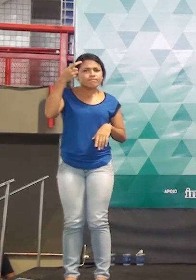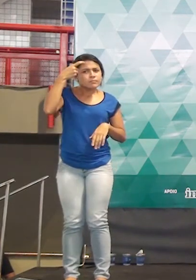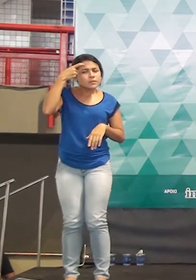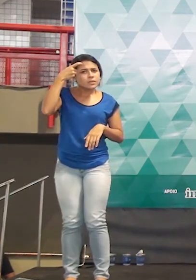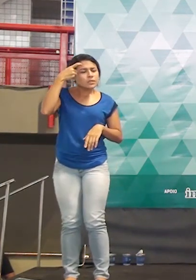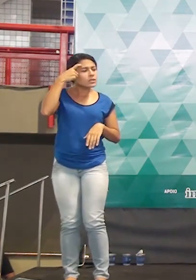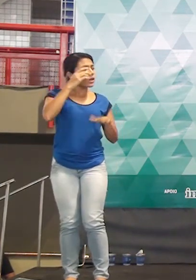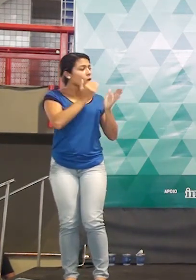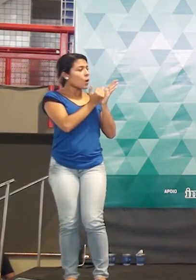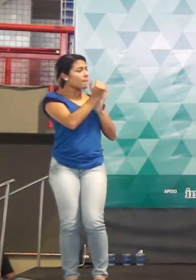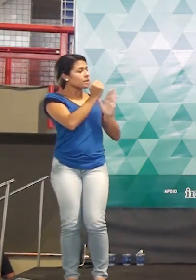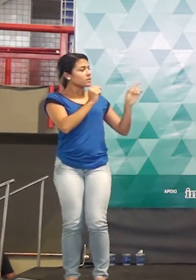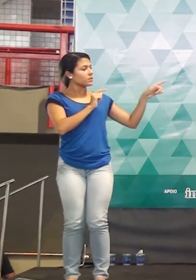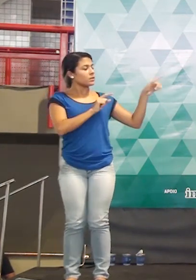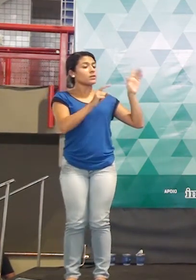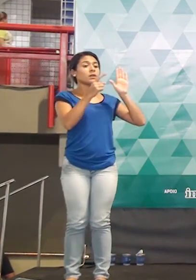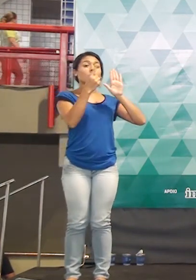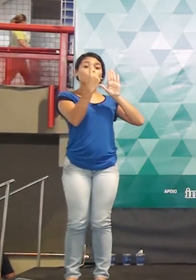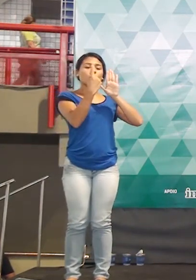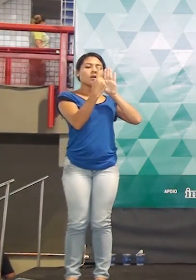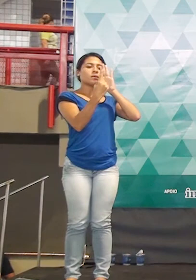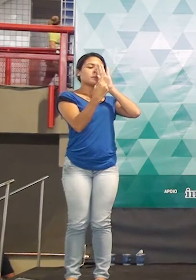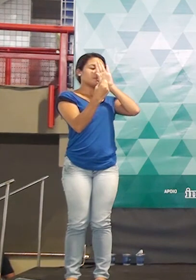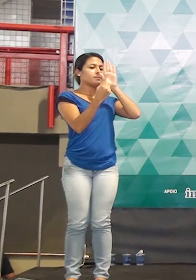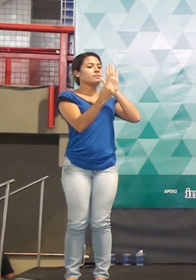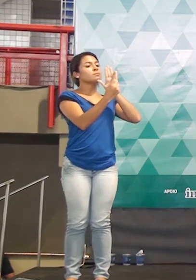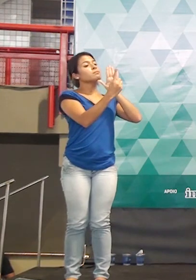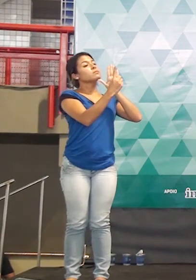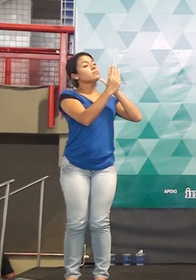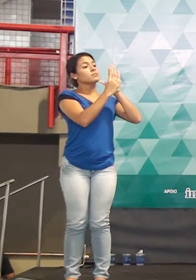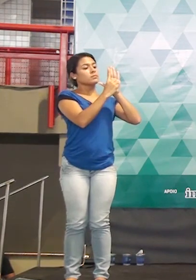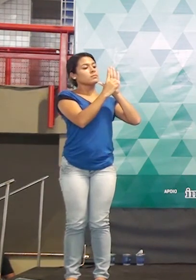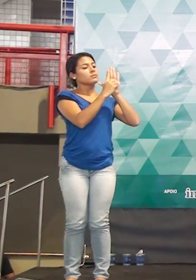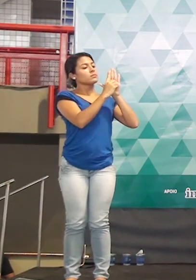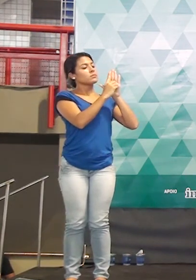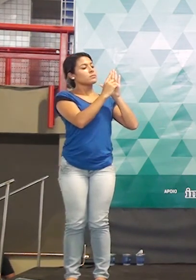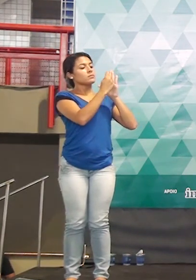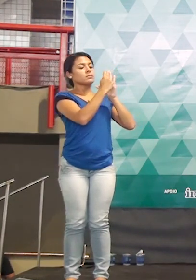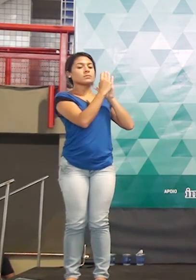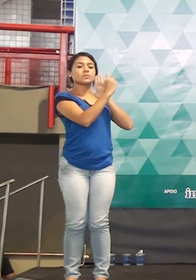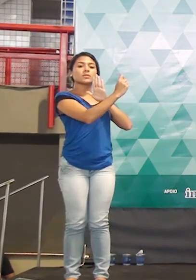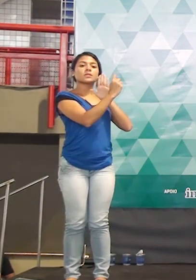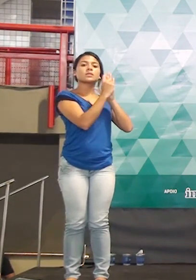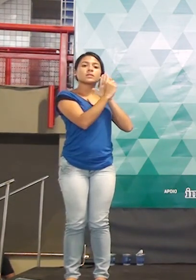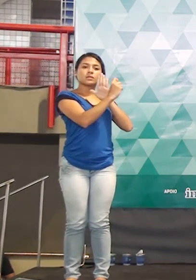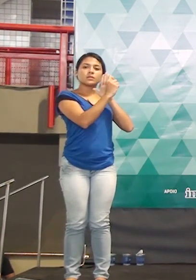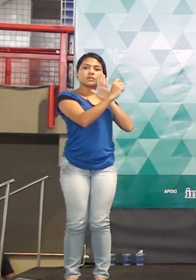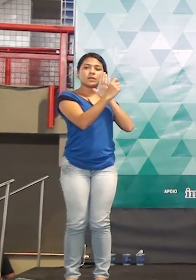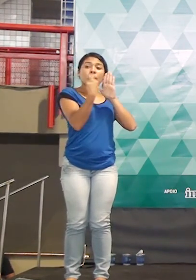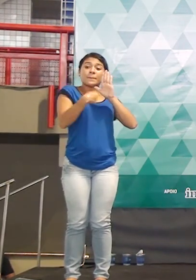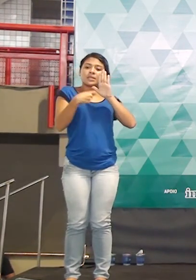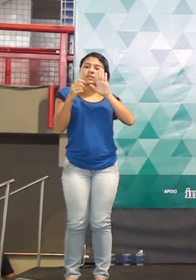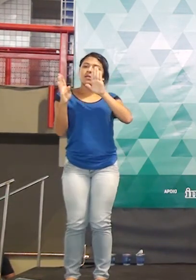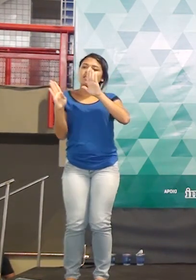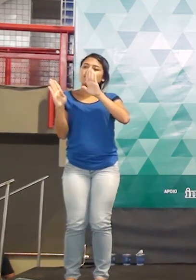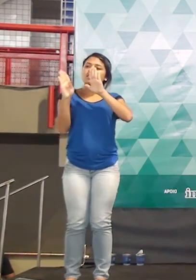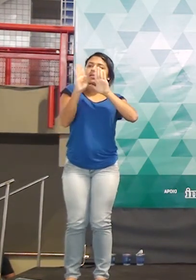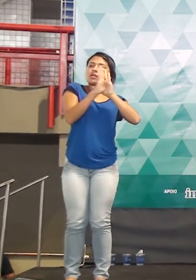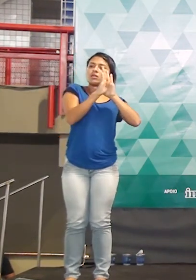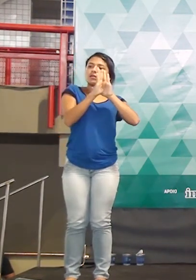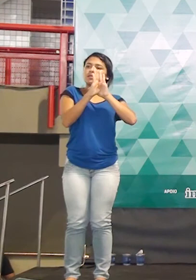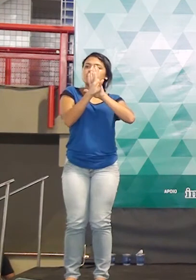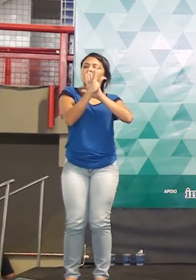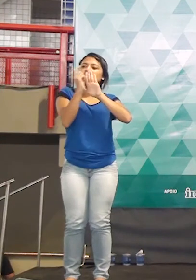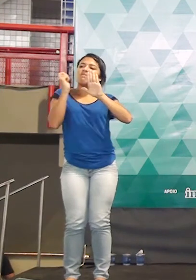na linha 1, marcando com o indicador para cima, que eu vou usar o meu corpo na hora da prova para isso,